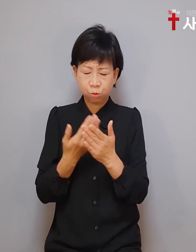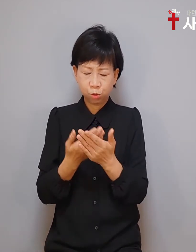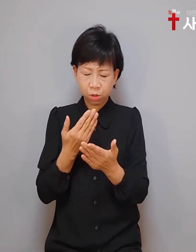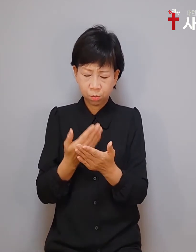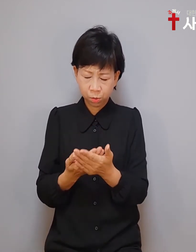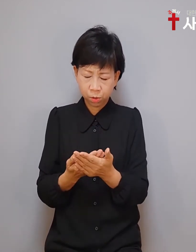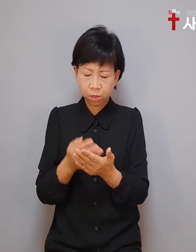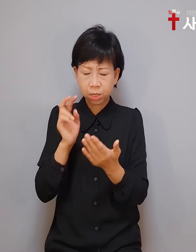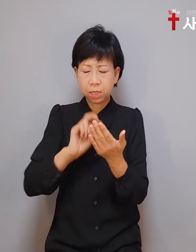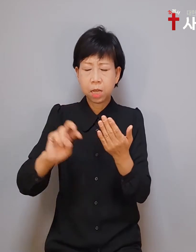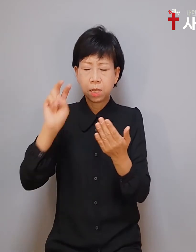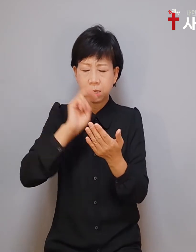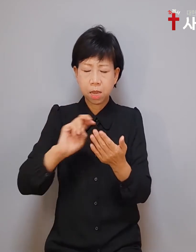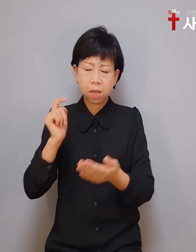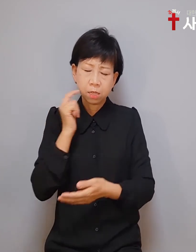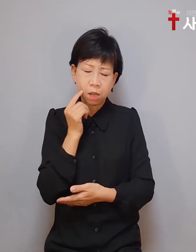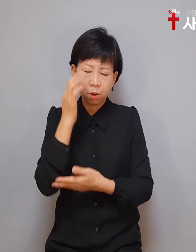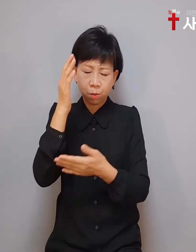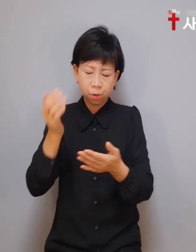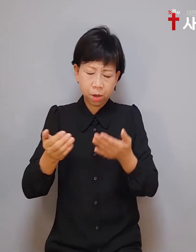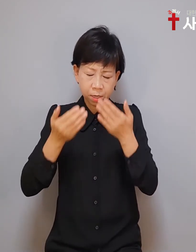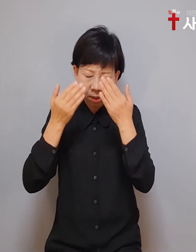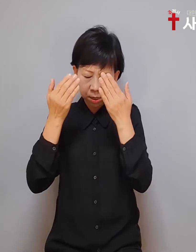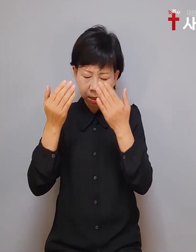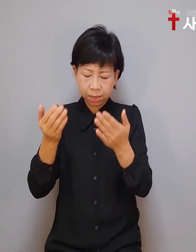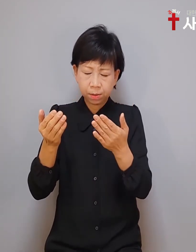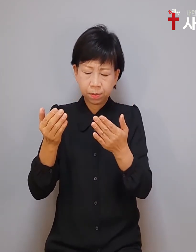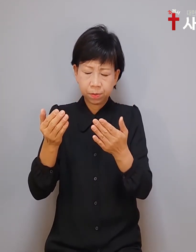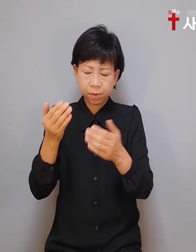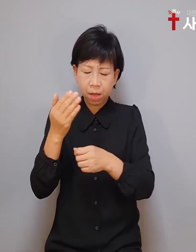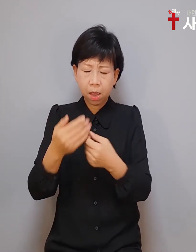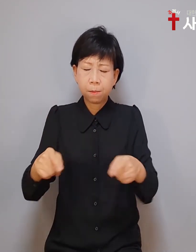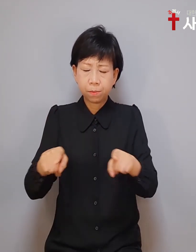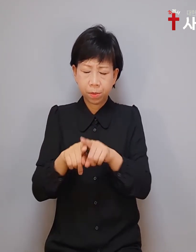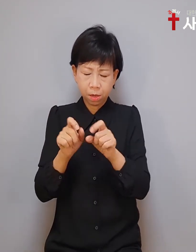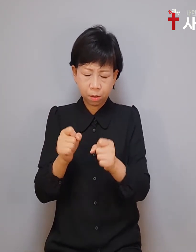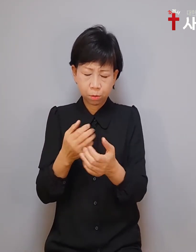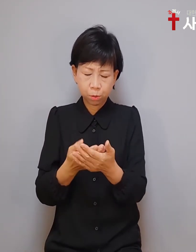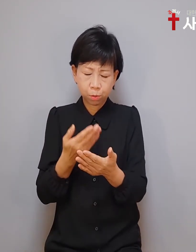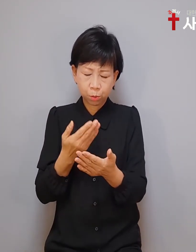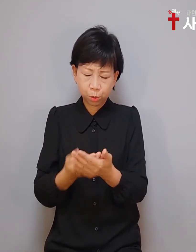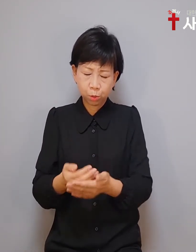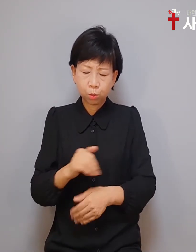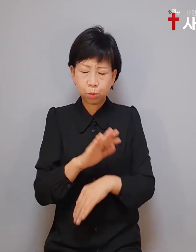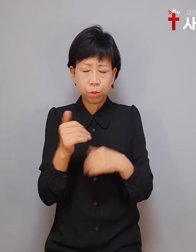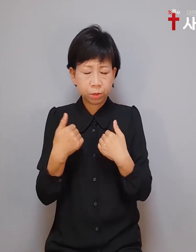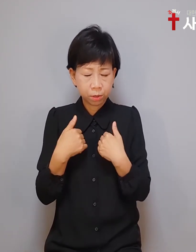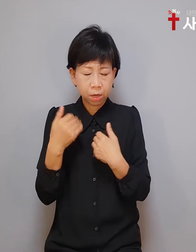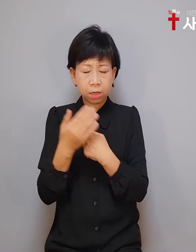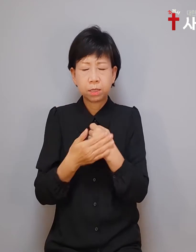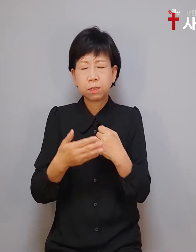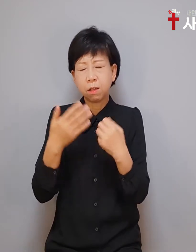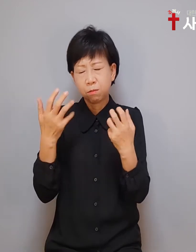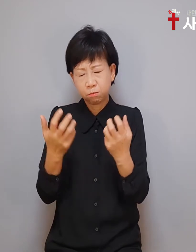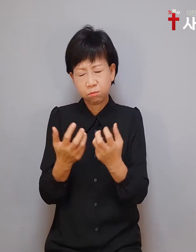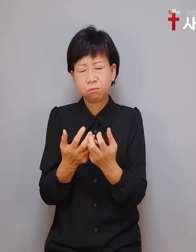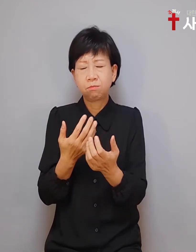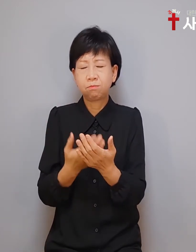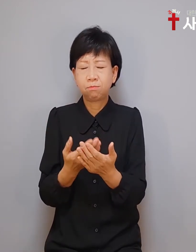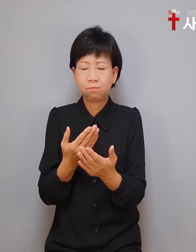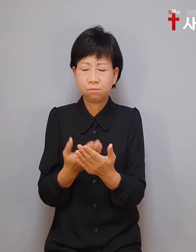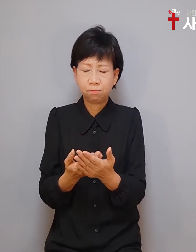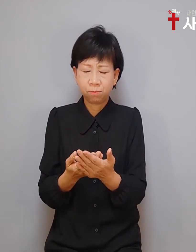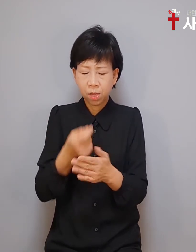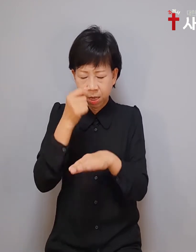찬양으로 영광 돌리는 은혜 찬양대 위에 함께해 주셔서 우리 모두가 은혜 받게 하옵소서.